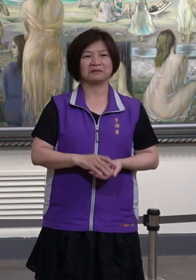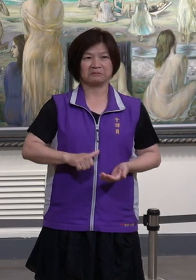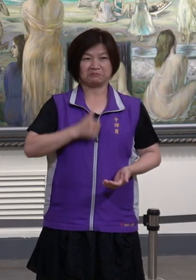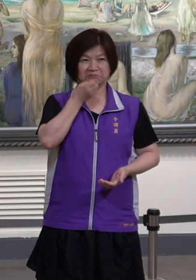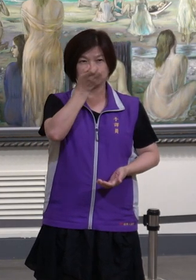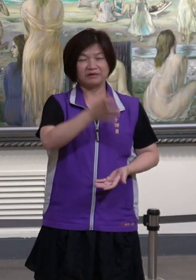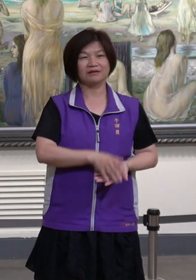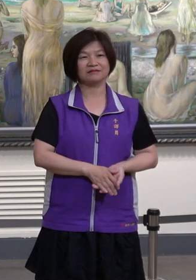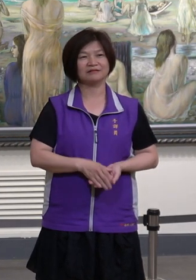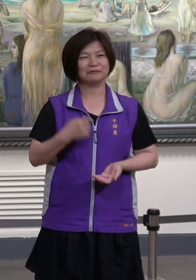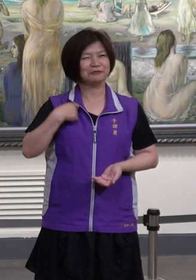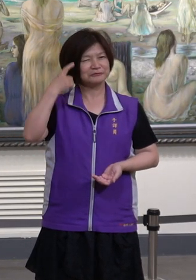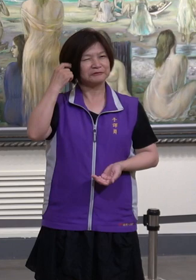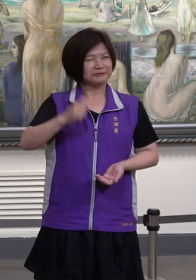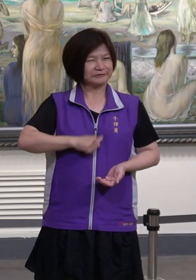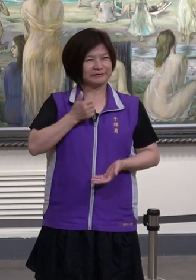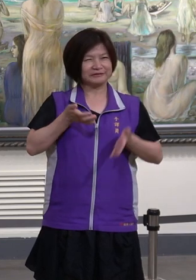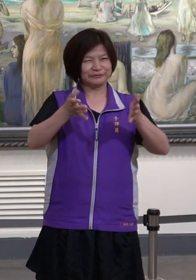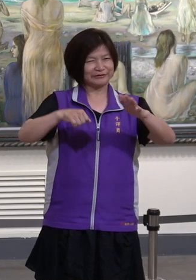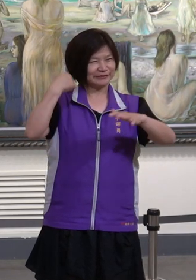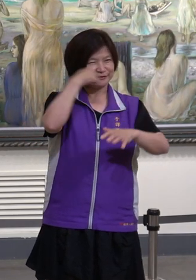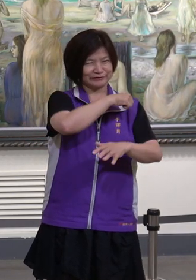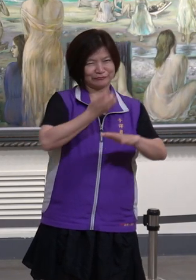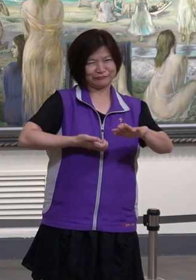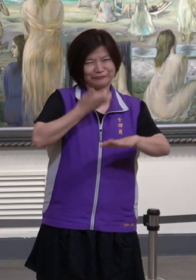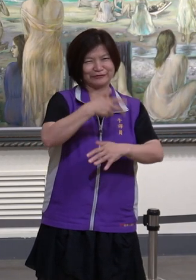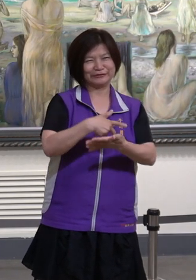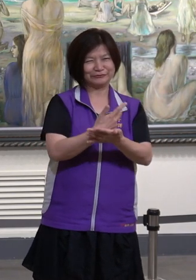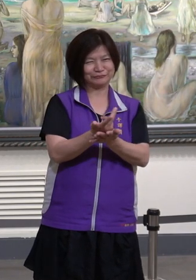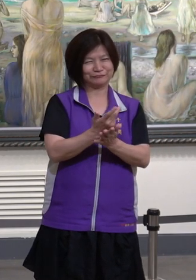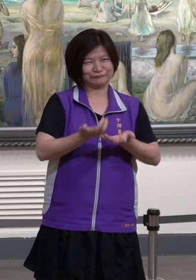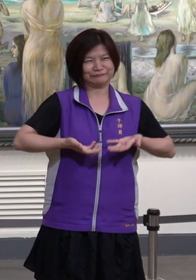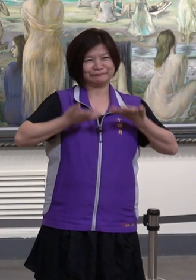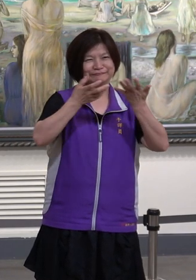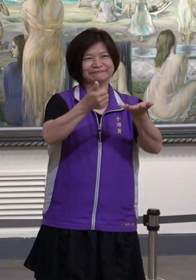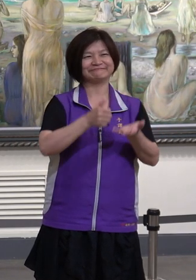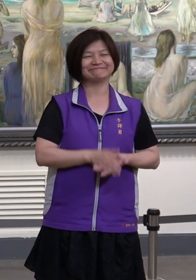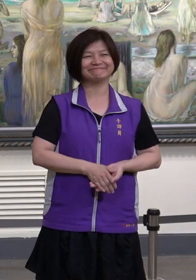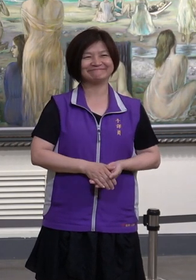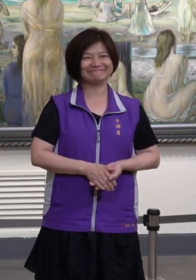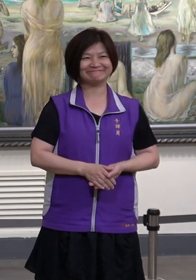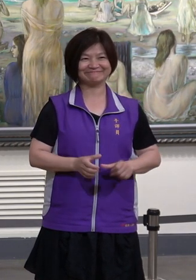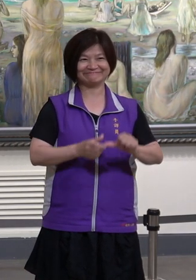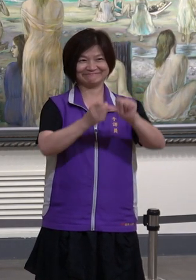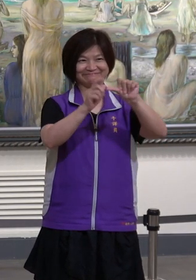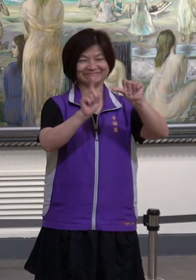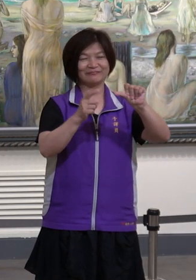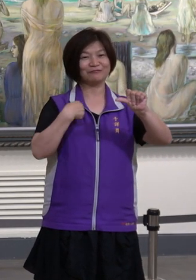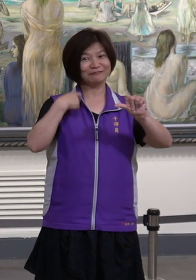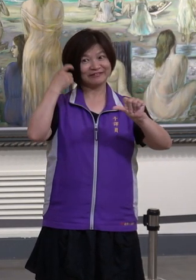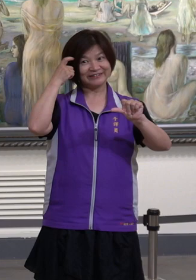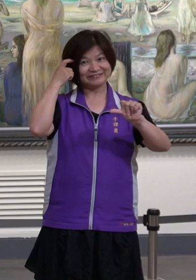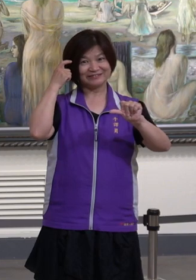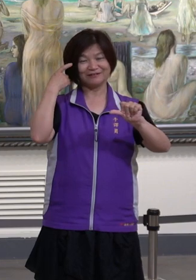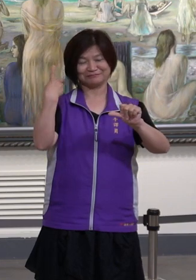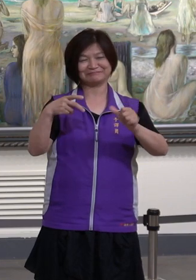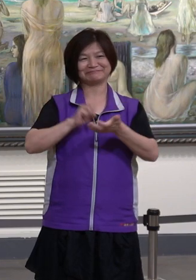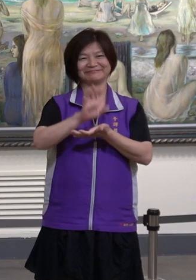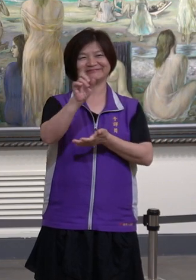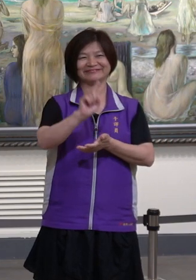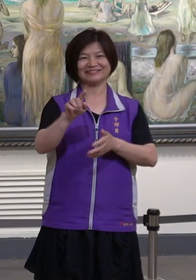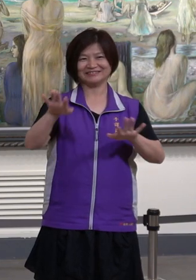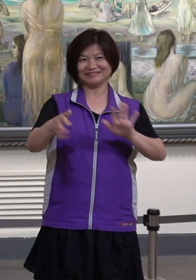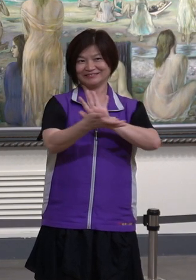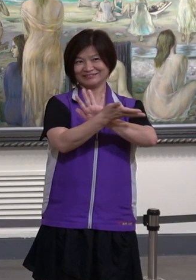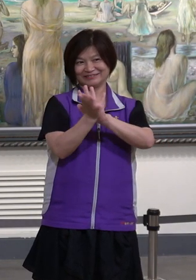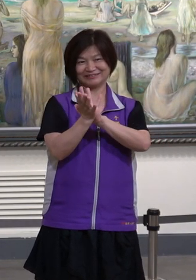的是一个真正在台湾工作从事艺术教育的艺术教育家。第五个呢，我想我跟各位报告一下，这次